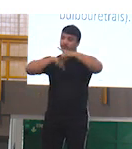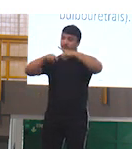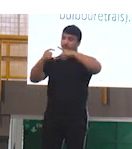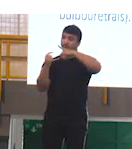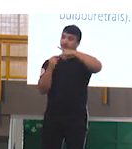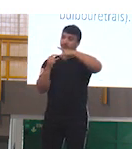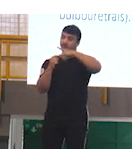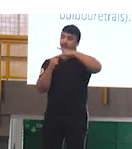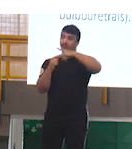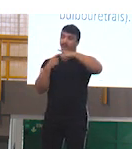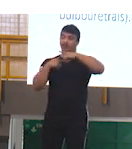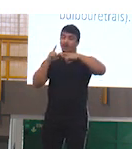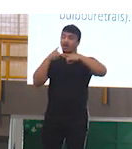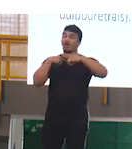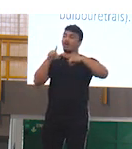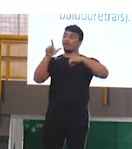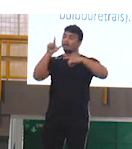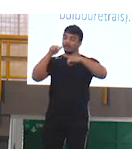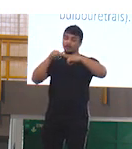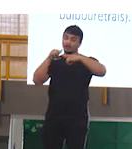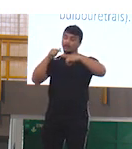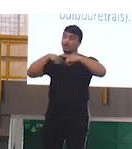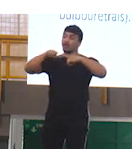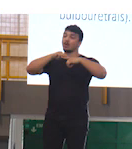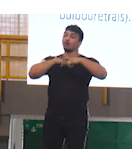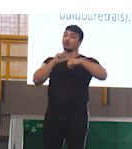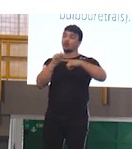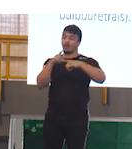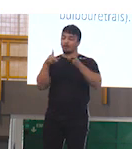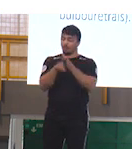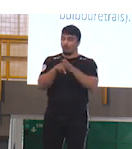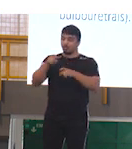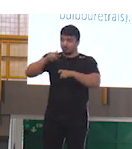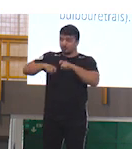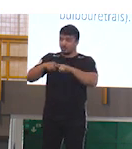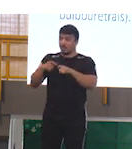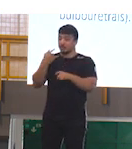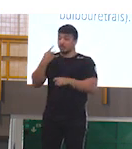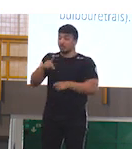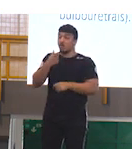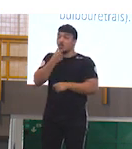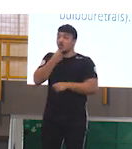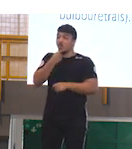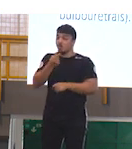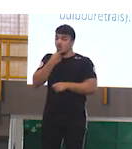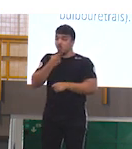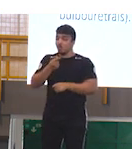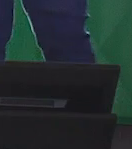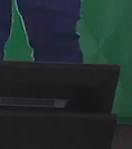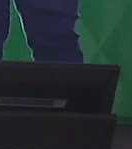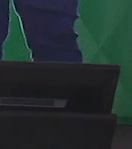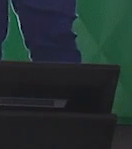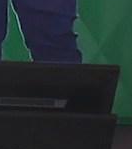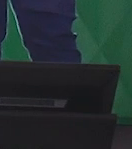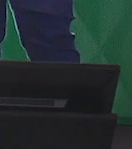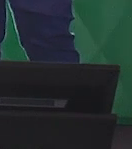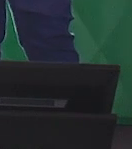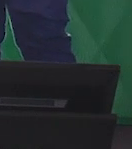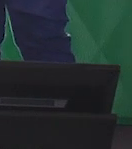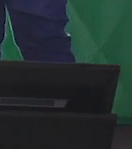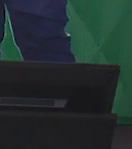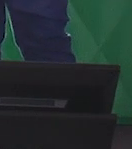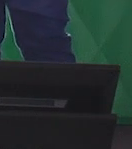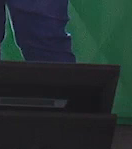escrotal. O pênis é o órgão copulador masculino. ele vai ser formado por um